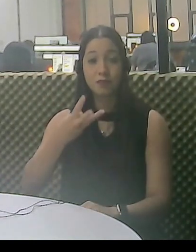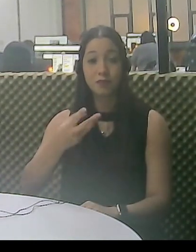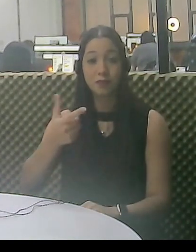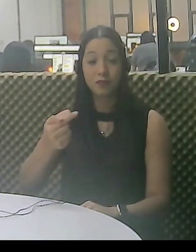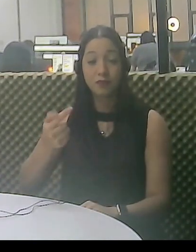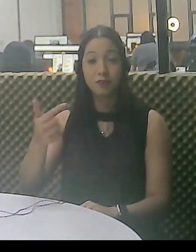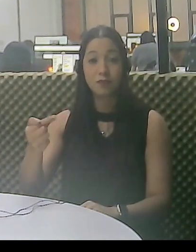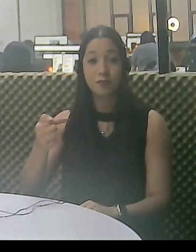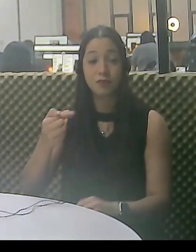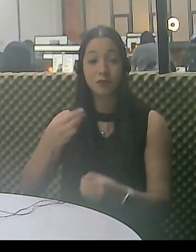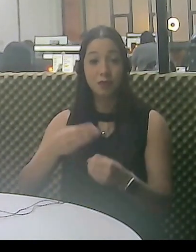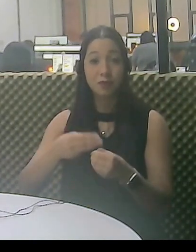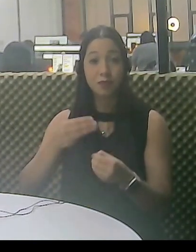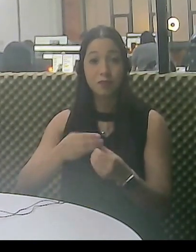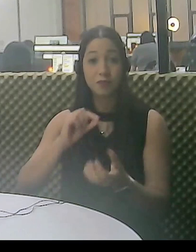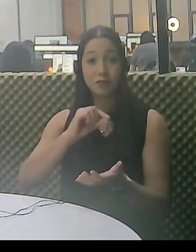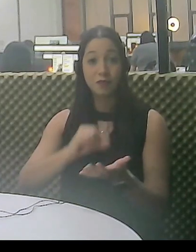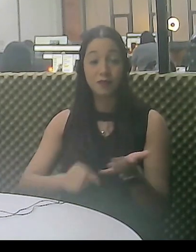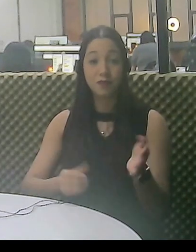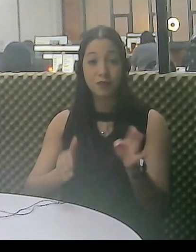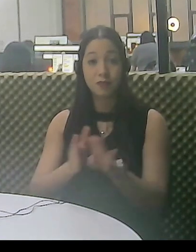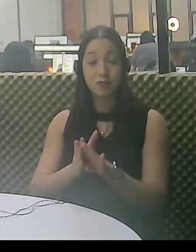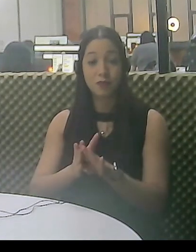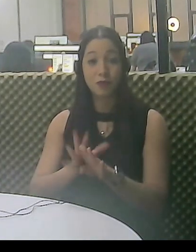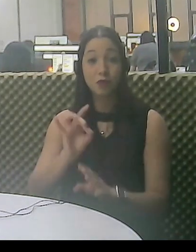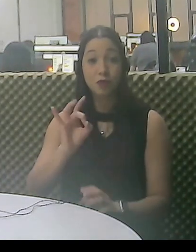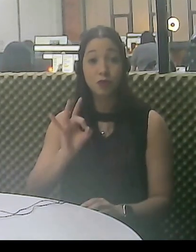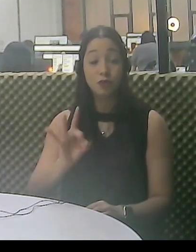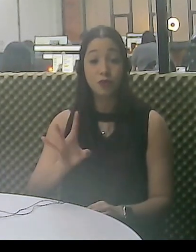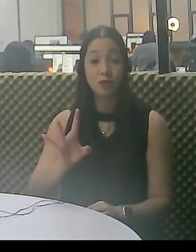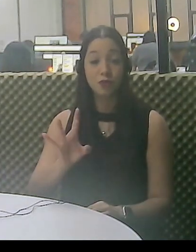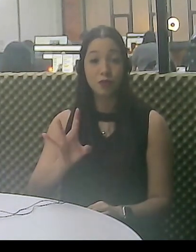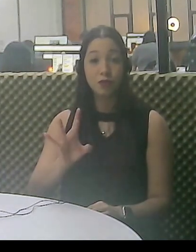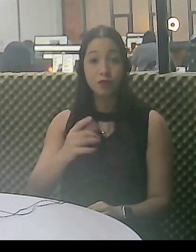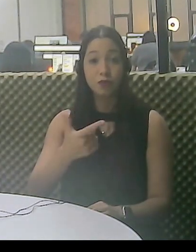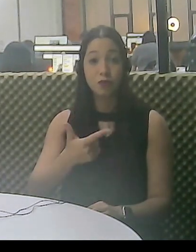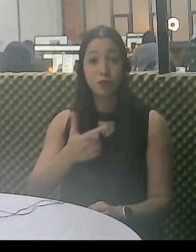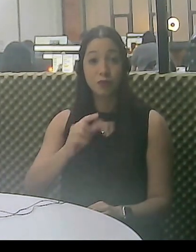2.477 municípios inscritos até o momento, somente de